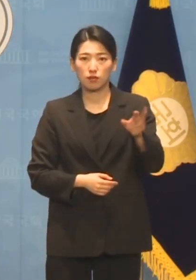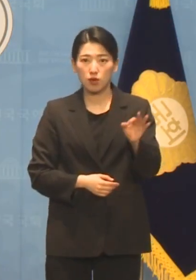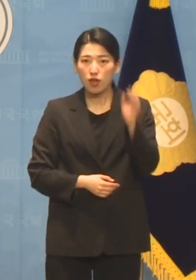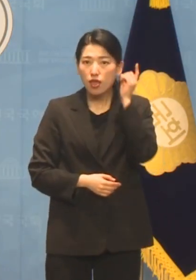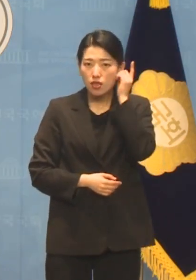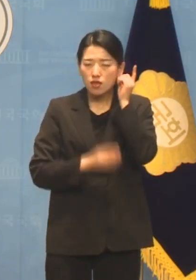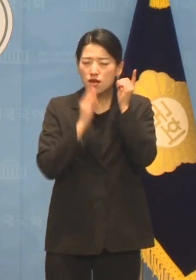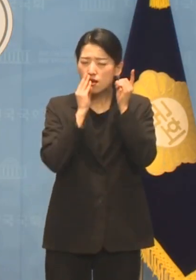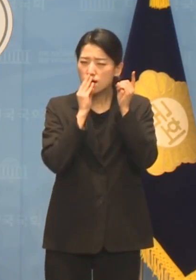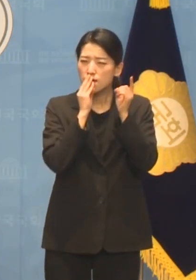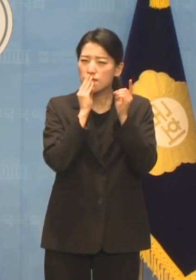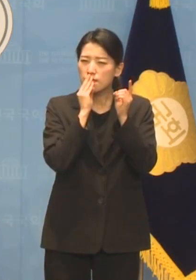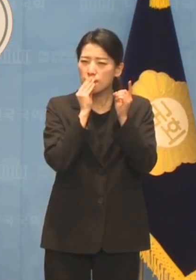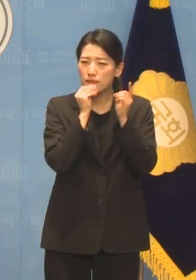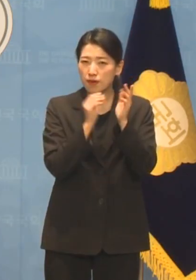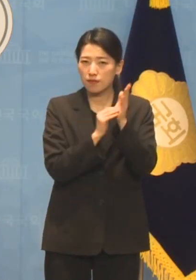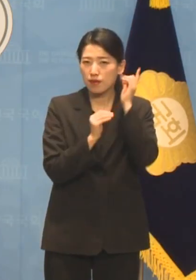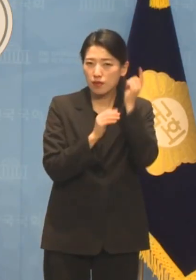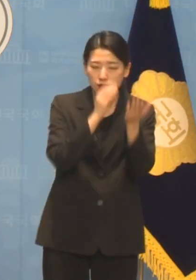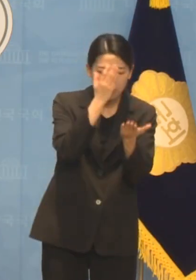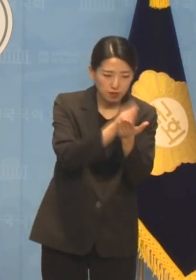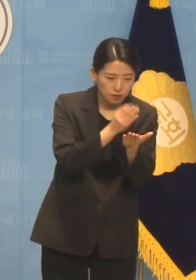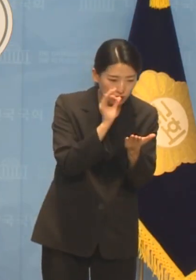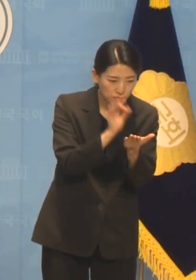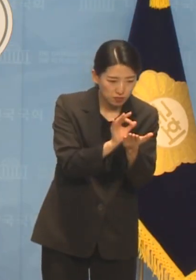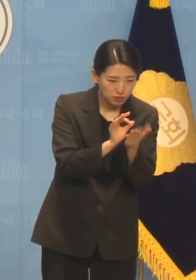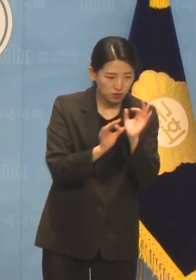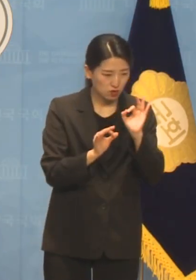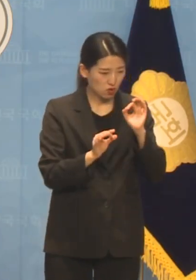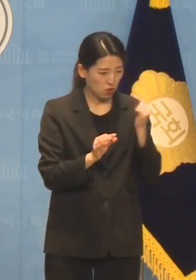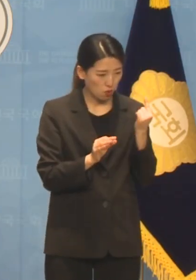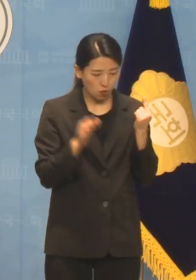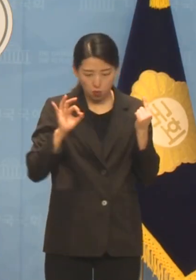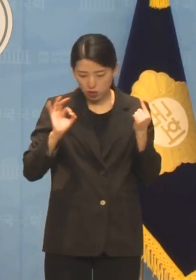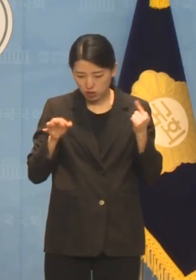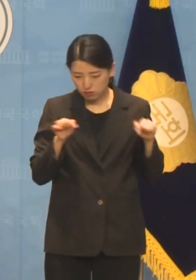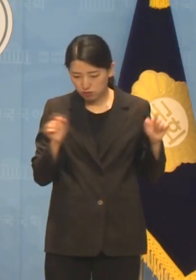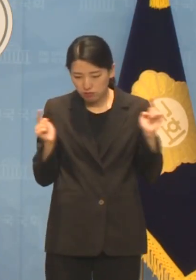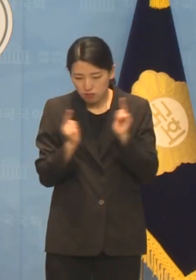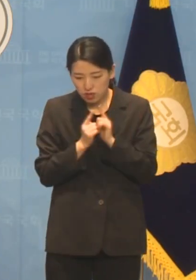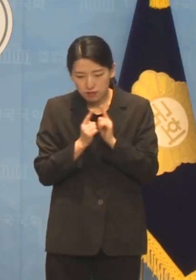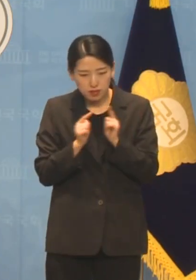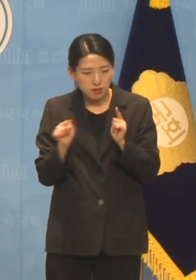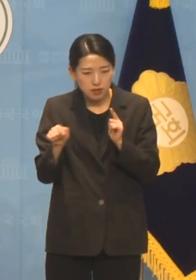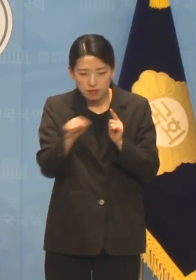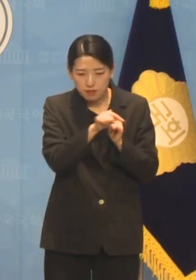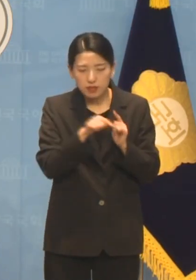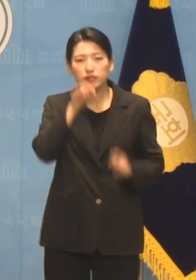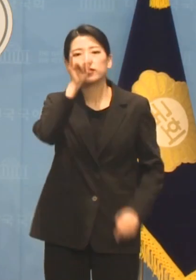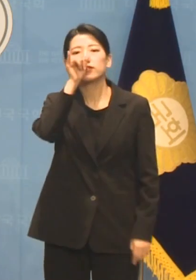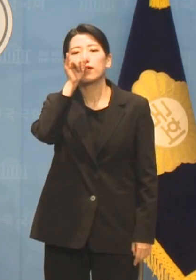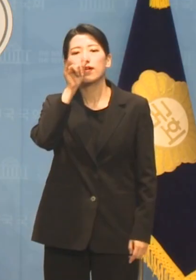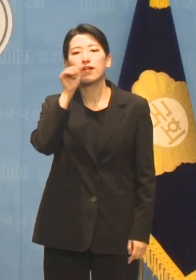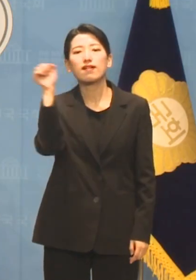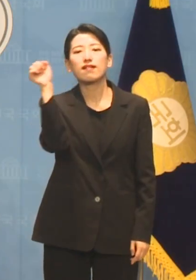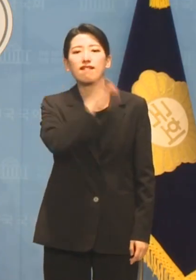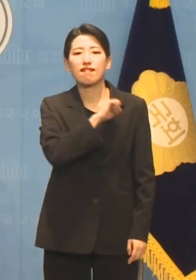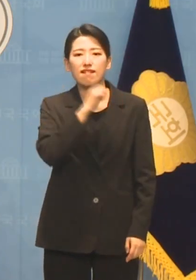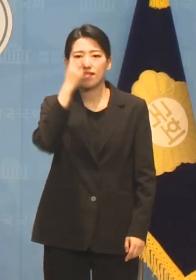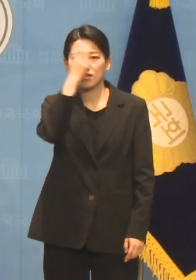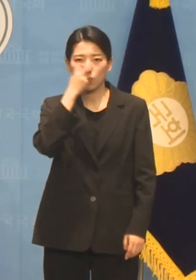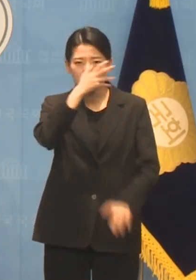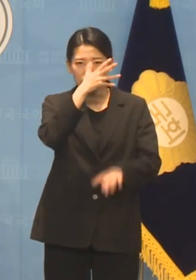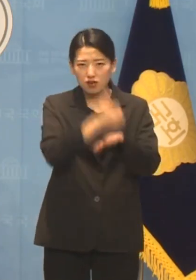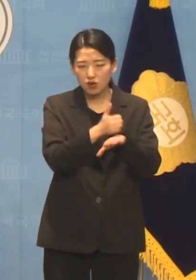한금폰에서 오세훈 시장과 김 씨 간의 회동 정황이 확인되면서 여론조사 대납 의혹은 더욱 구체화되고 있습니다.